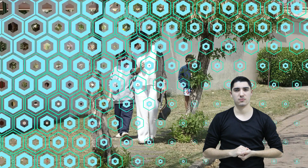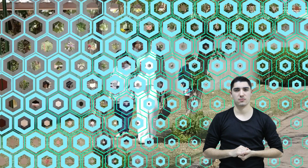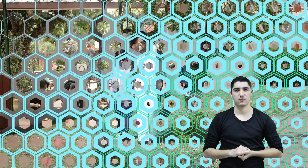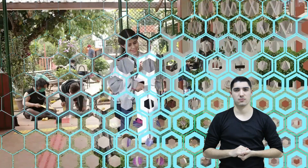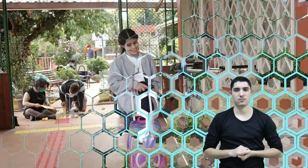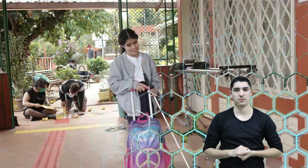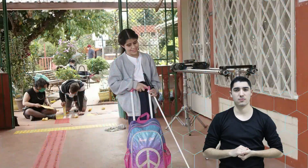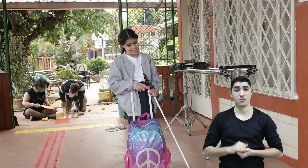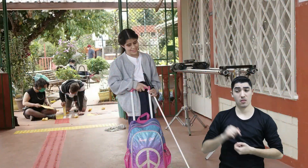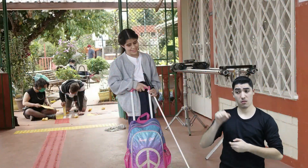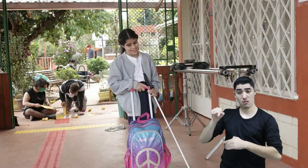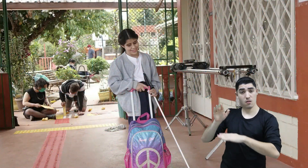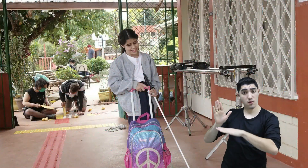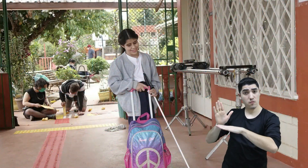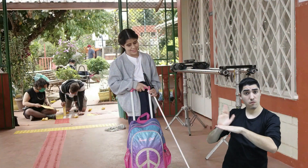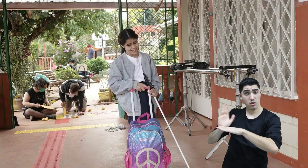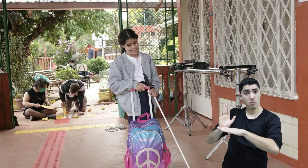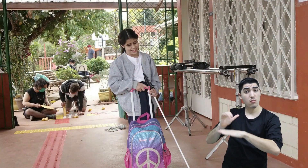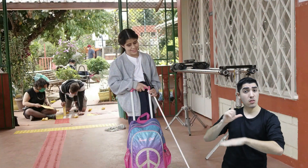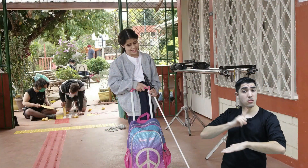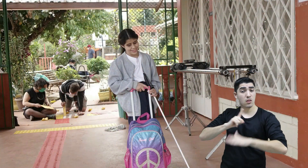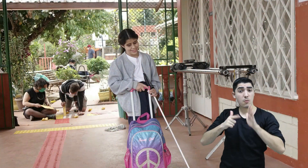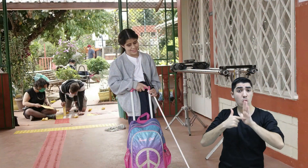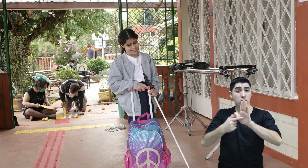Um filme em que você acompanha uma deficiente visual